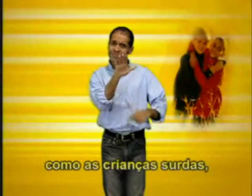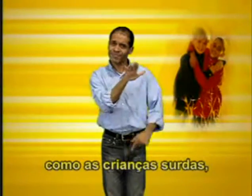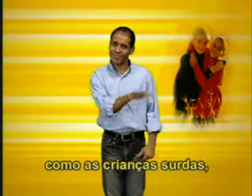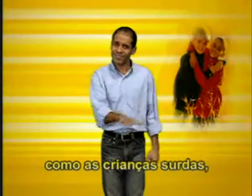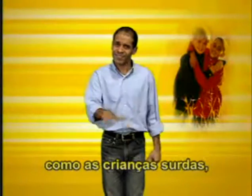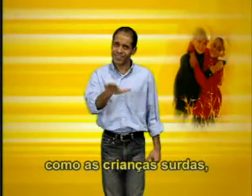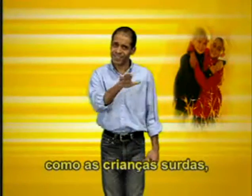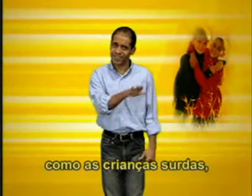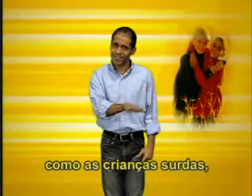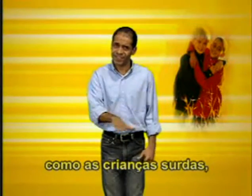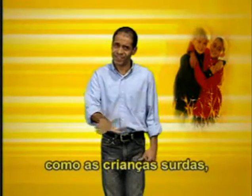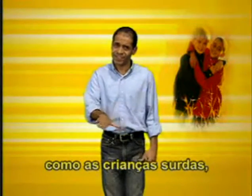Como as crianças surdas,